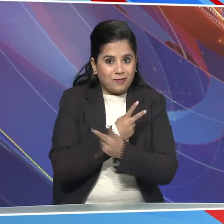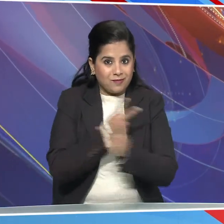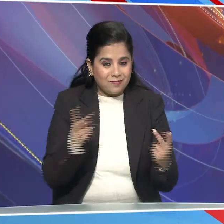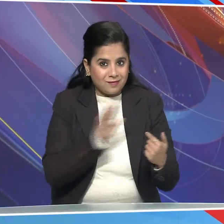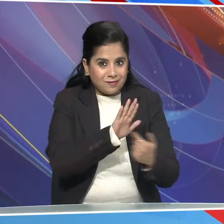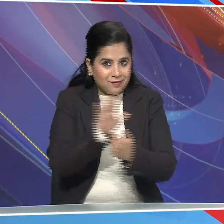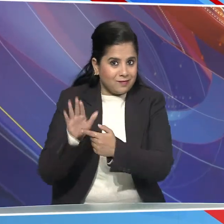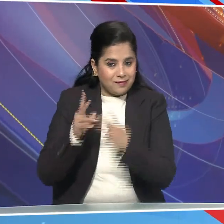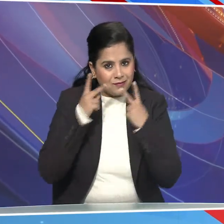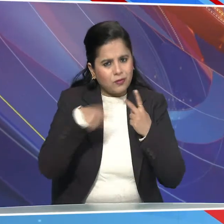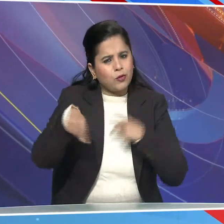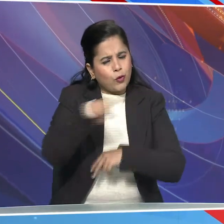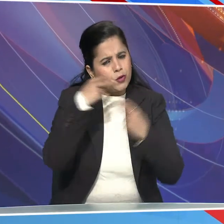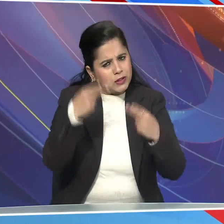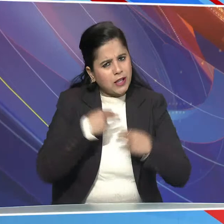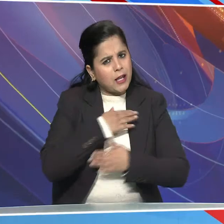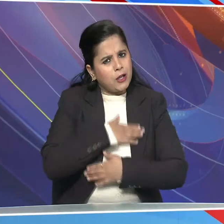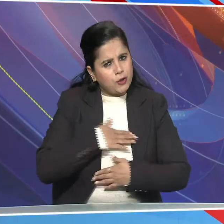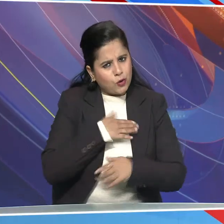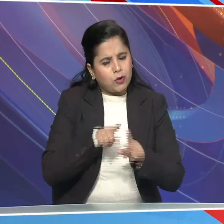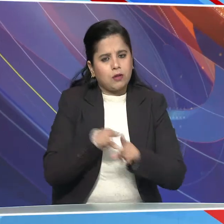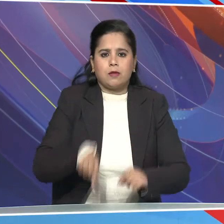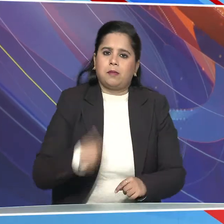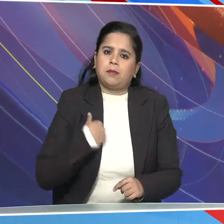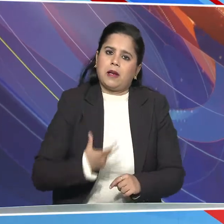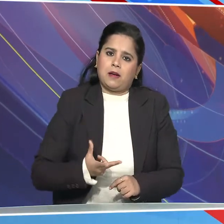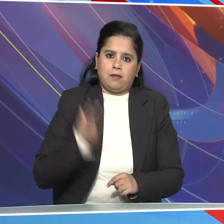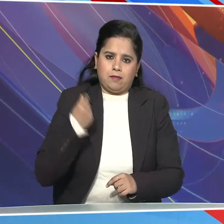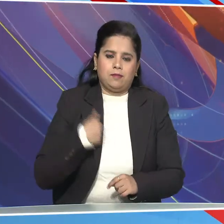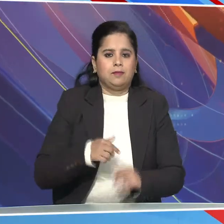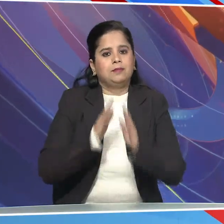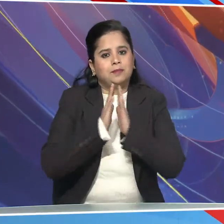और हमें यही अनुमति दीजिए नमस्कार